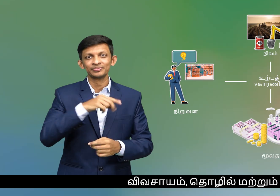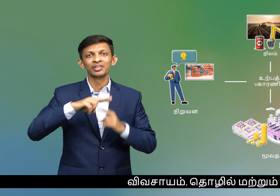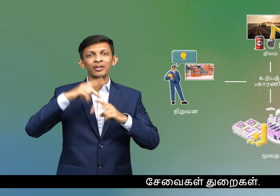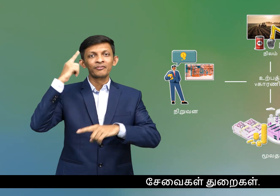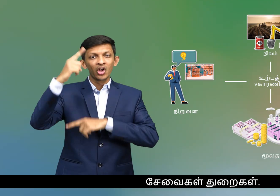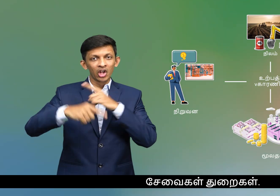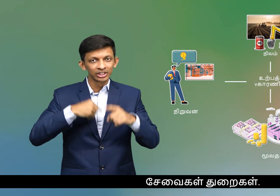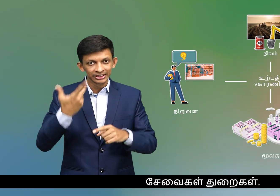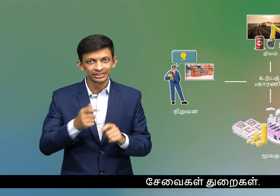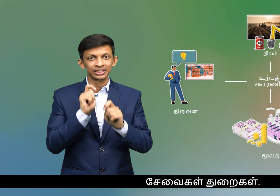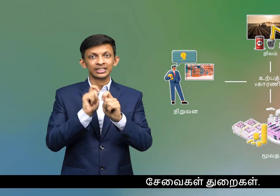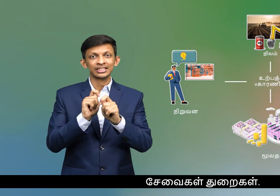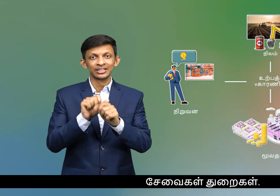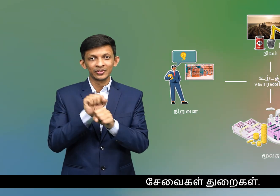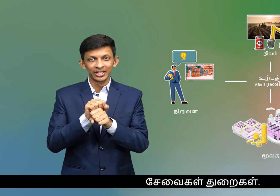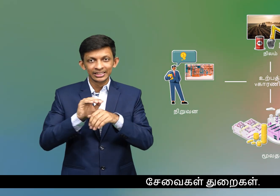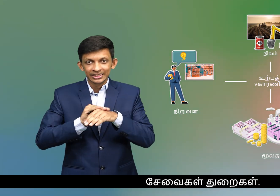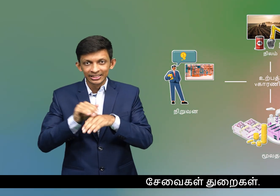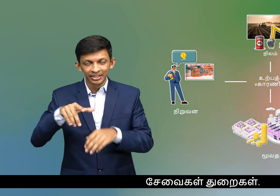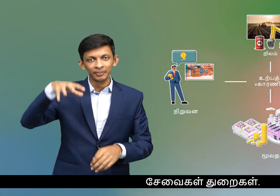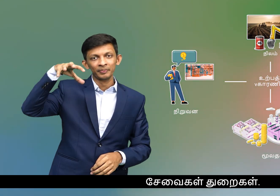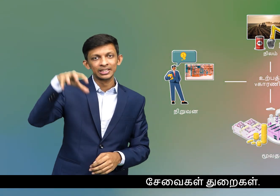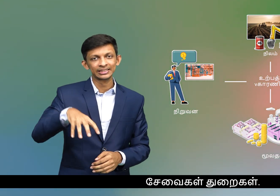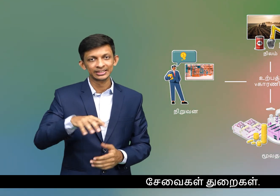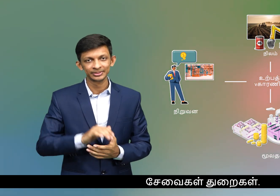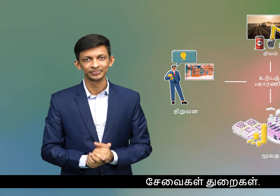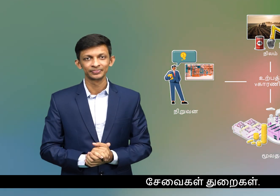தொழில் மற்றும் சேவைகள் துறைகள்.